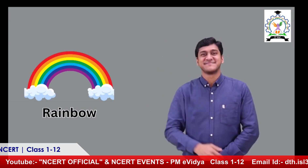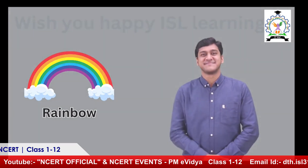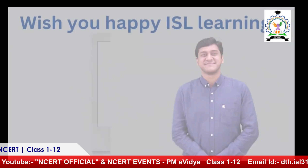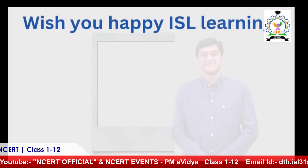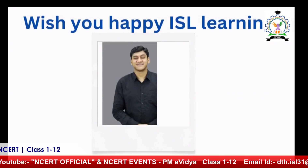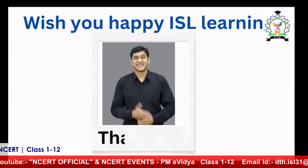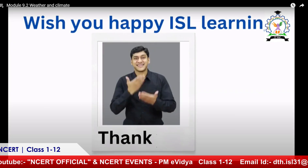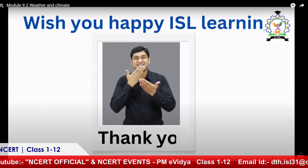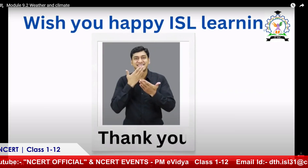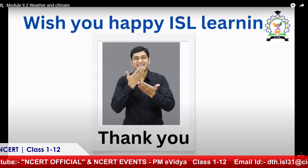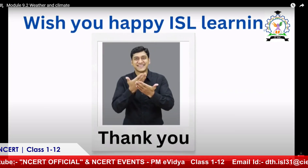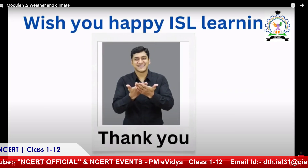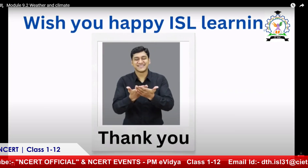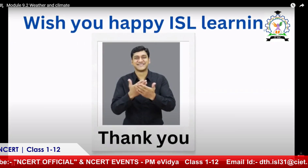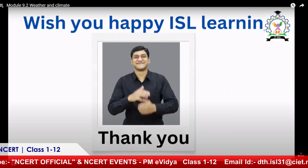इंद्रधनुष।